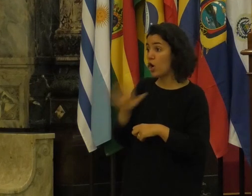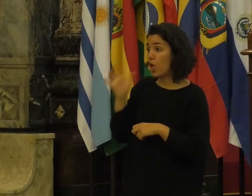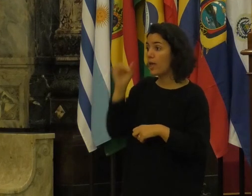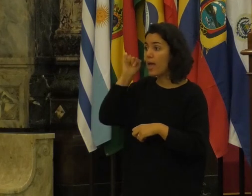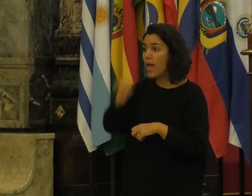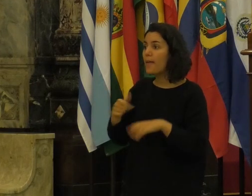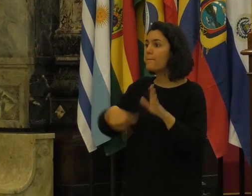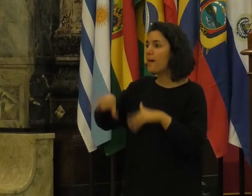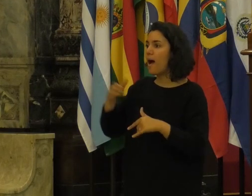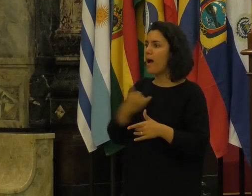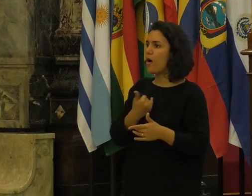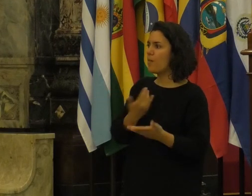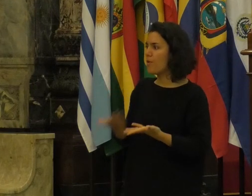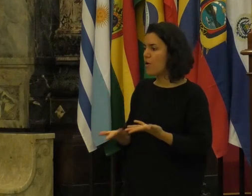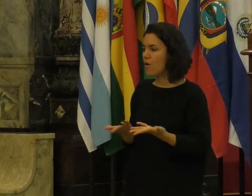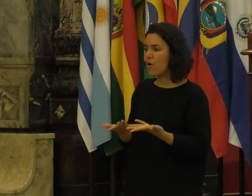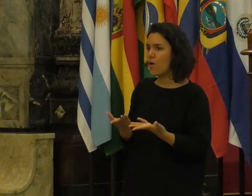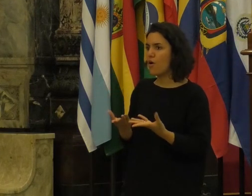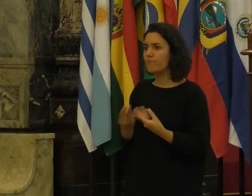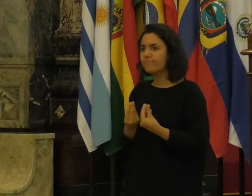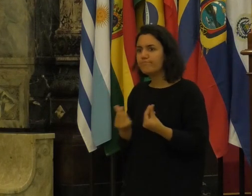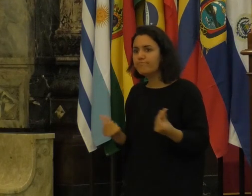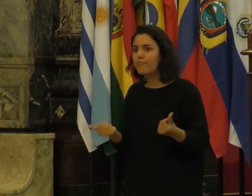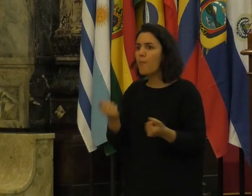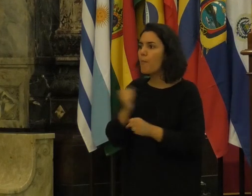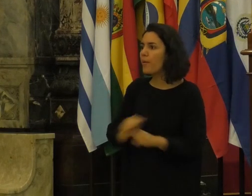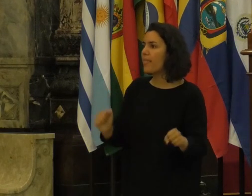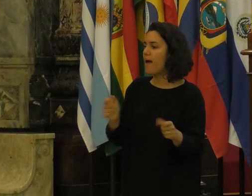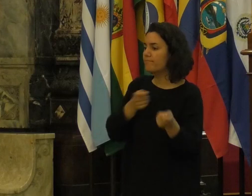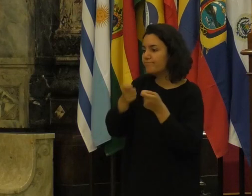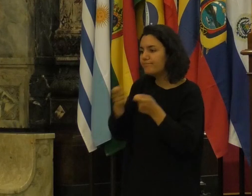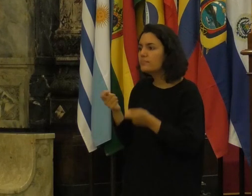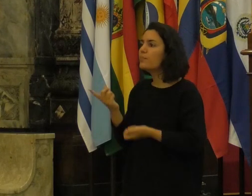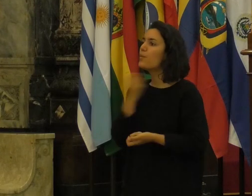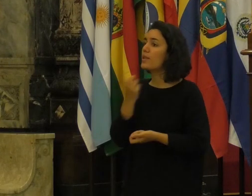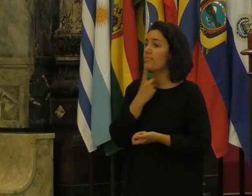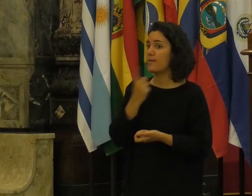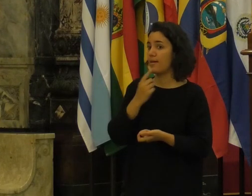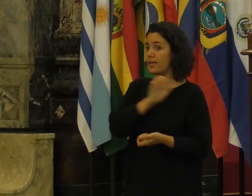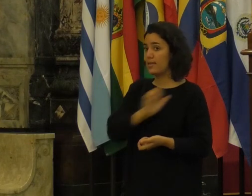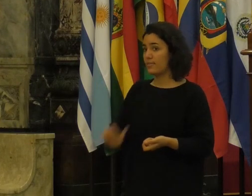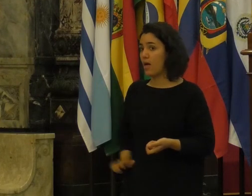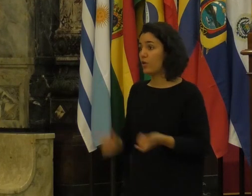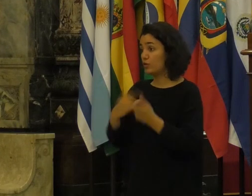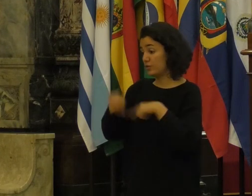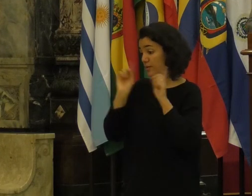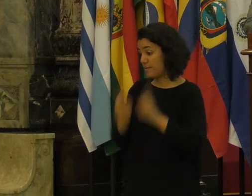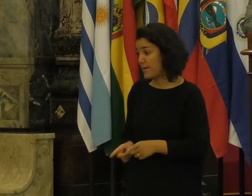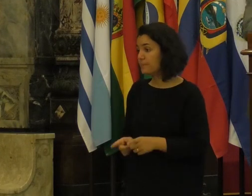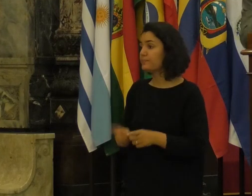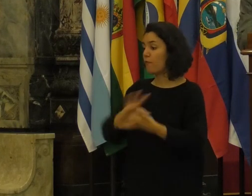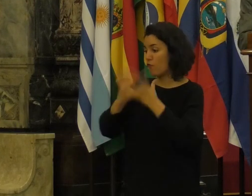susceptible a los condicionamientos de las políticas estatales. Sin embargo, de modo